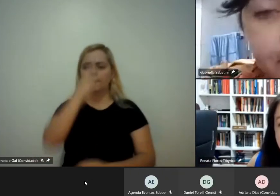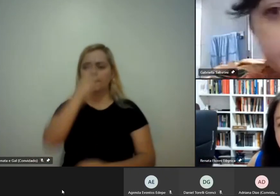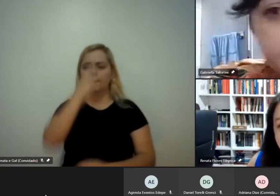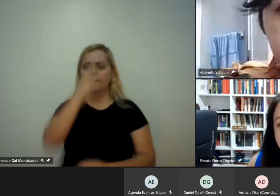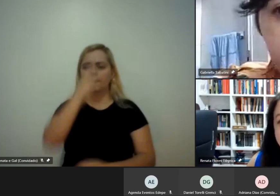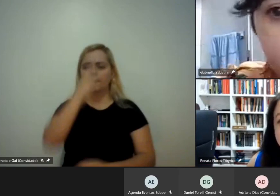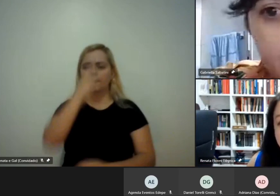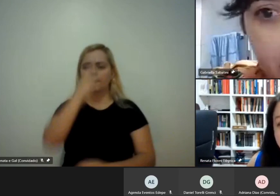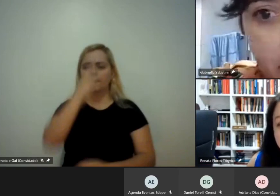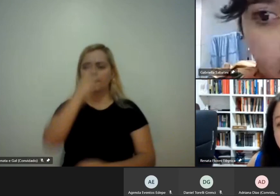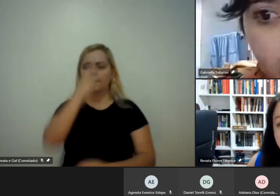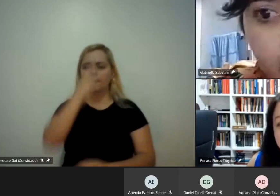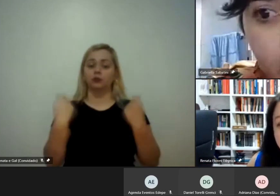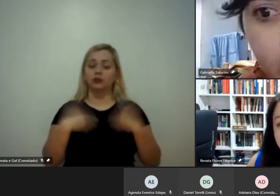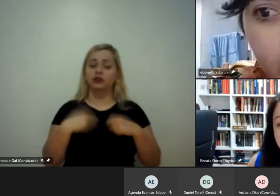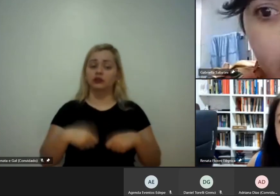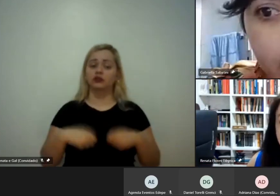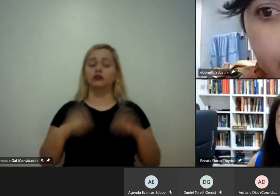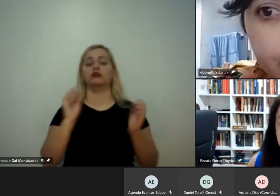gente precisa, de fato, né,